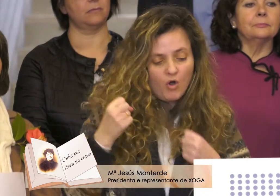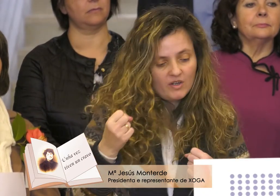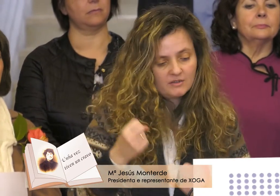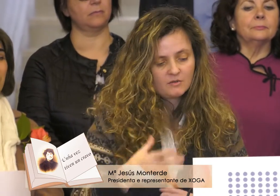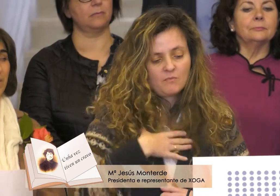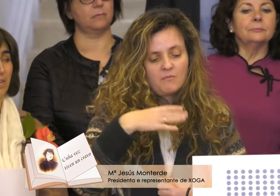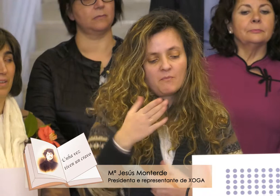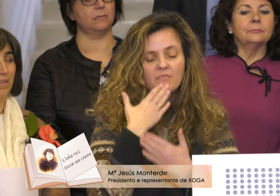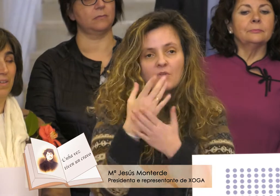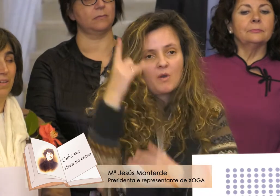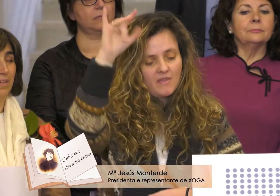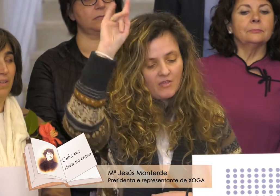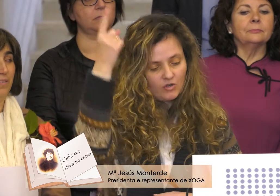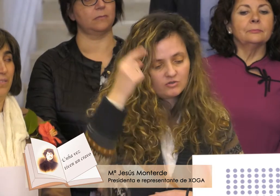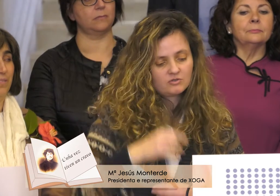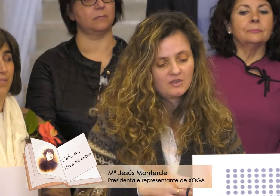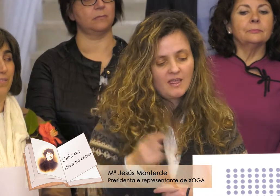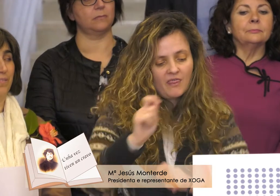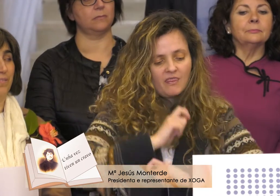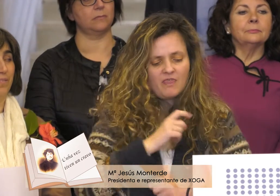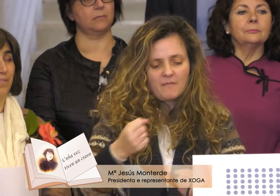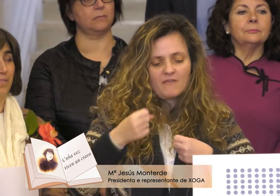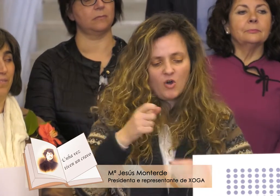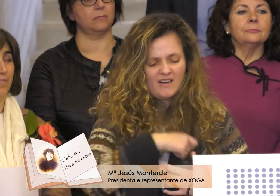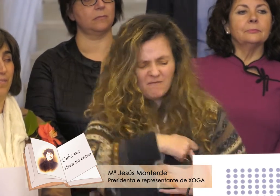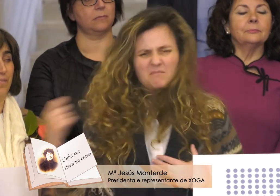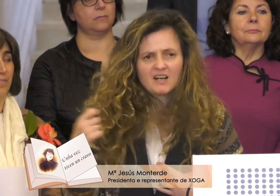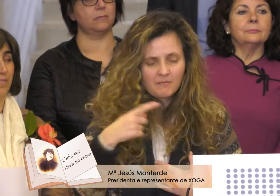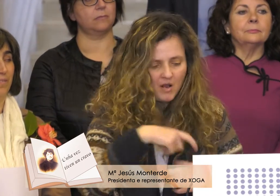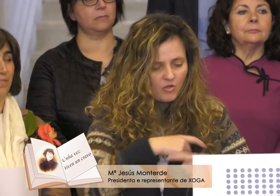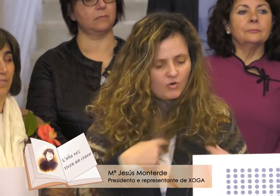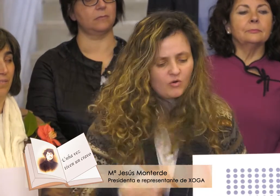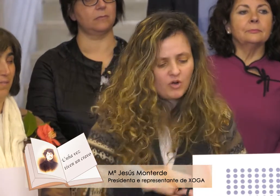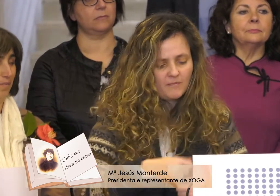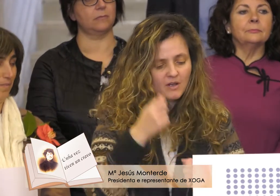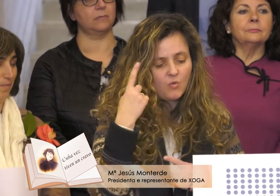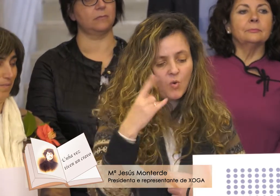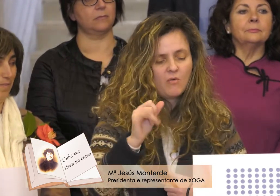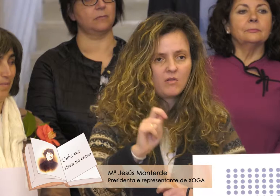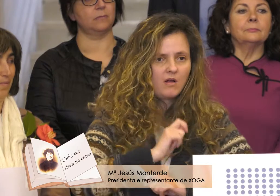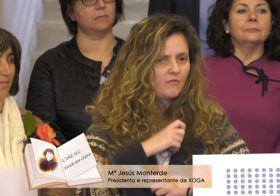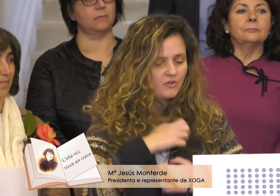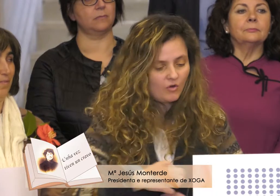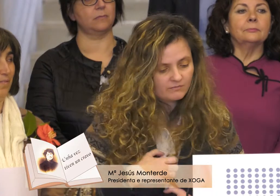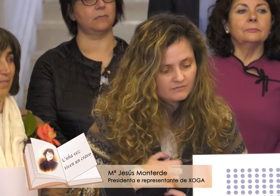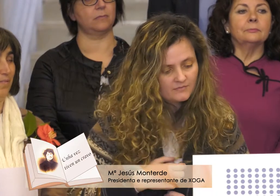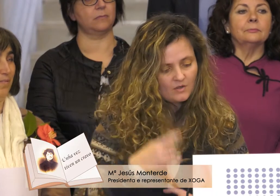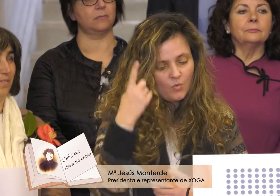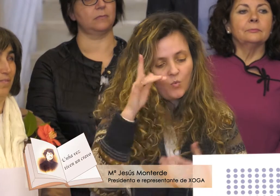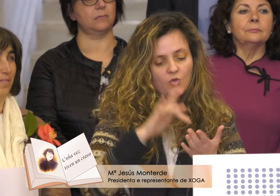podes, pedinlle unha vez a Dios, daime valor para arrincar dun golpe cravo de tal condición. E